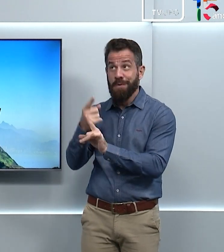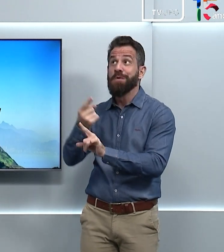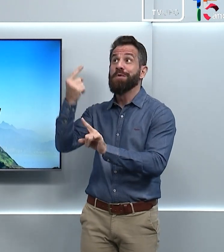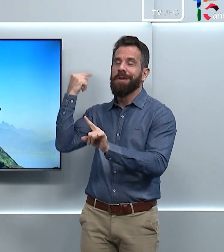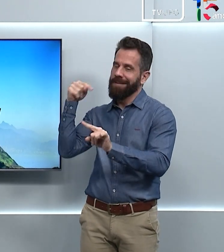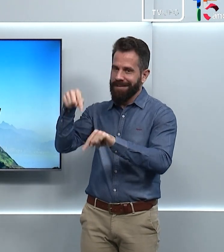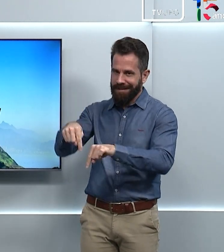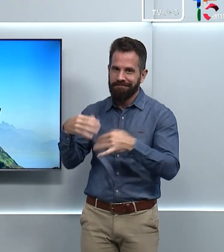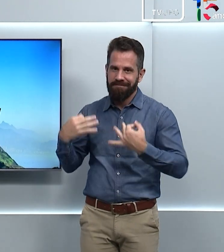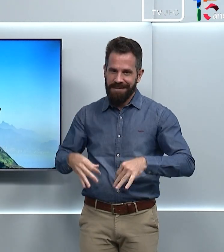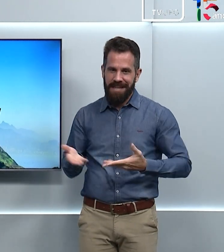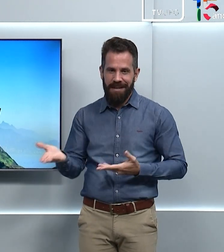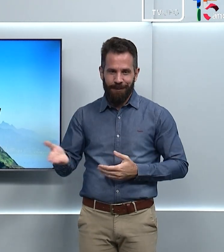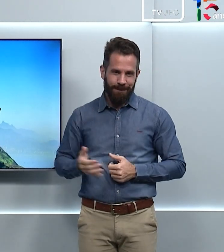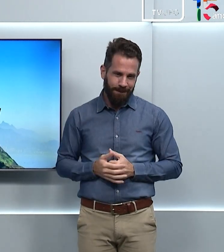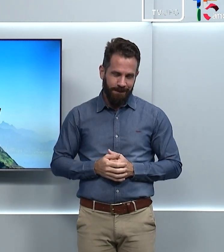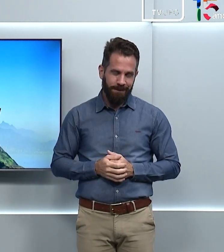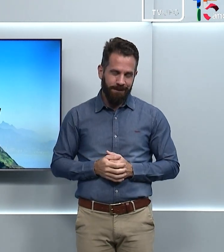wcd2025.com.